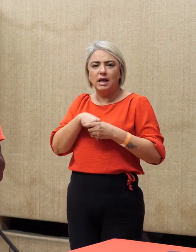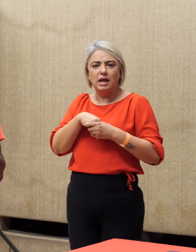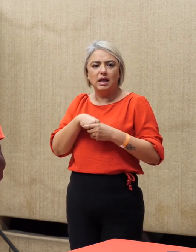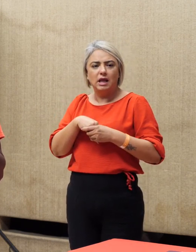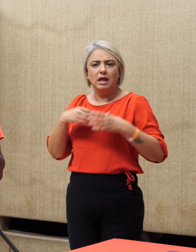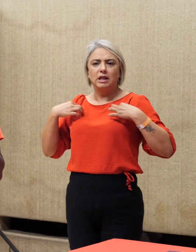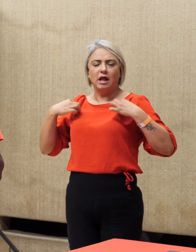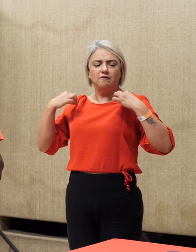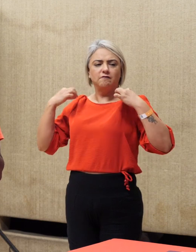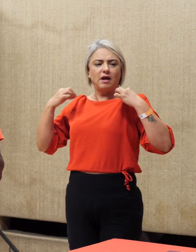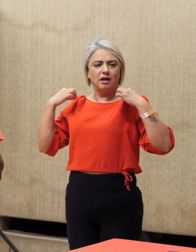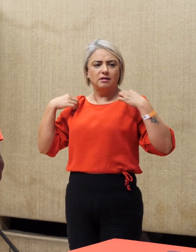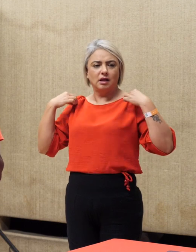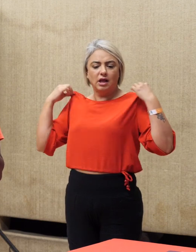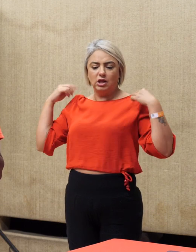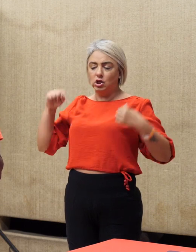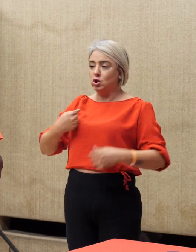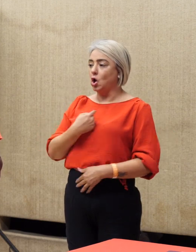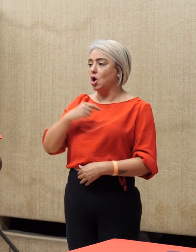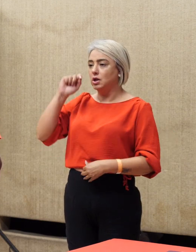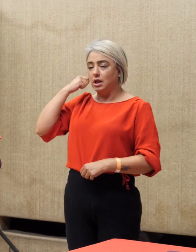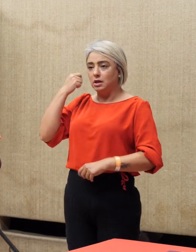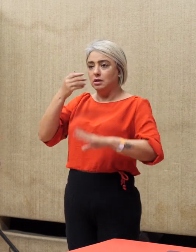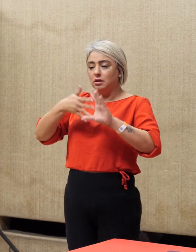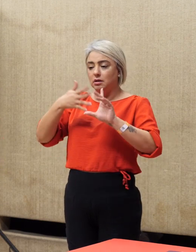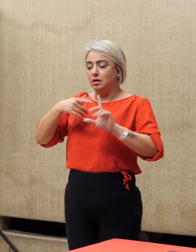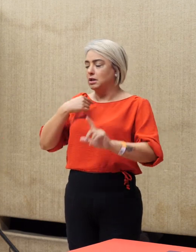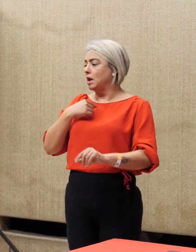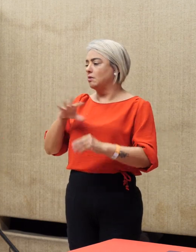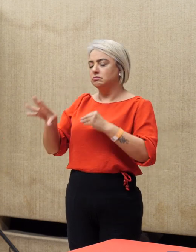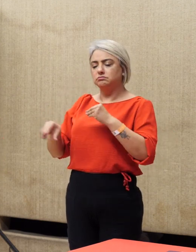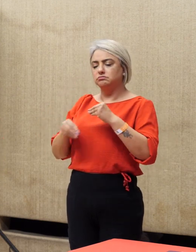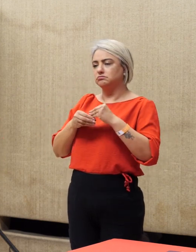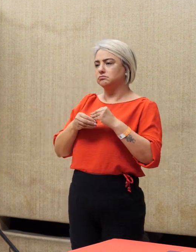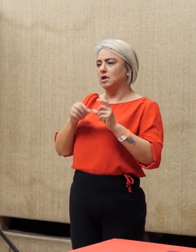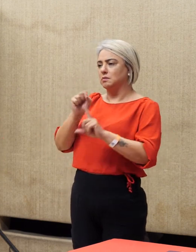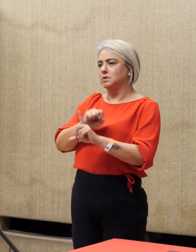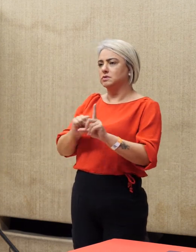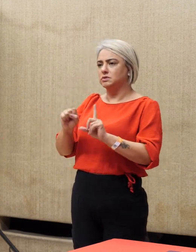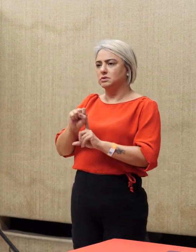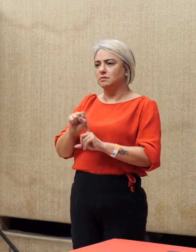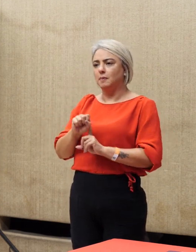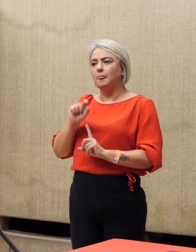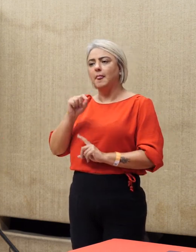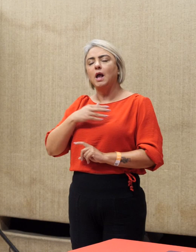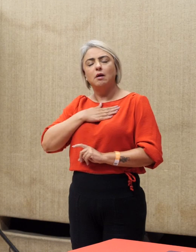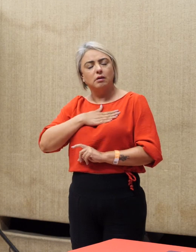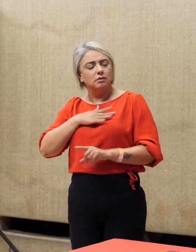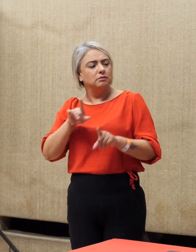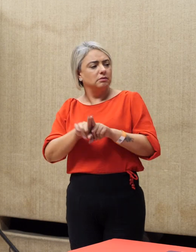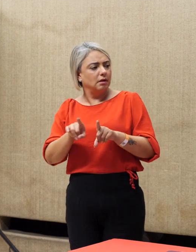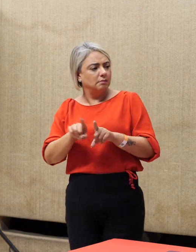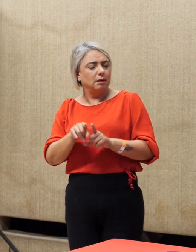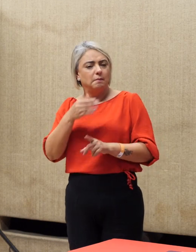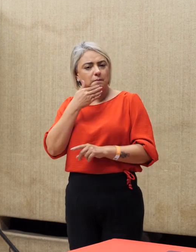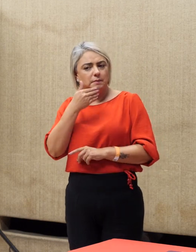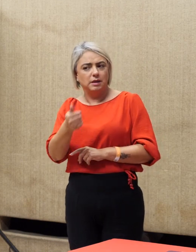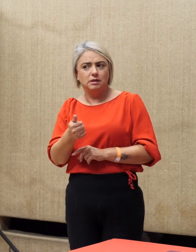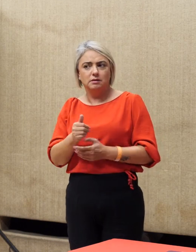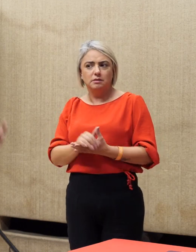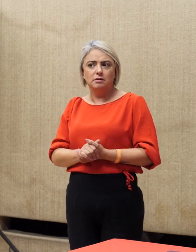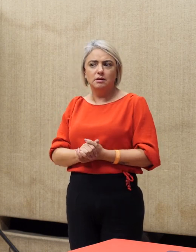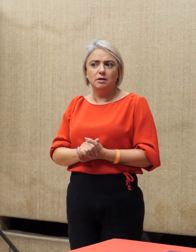sua farda, que nós, negros, LGBTs, não pertencemos a uma sociedade. E eu gostaria também de pedir para